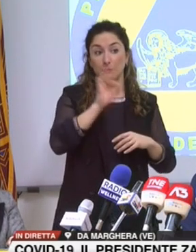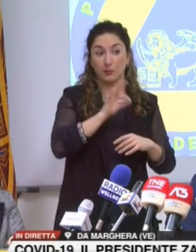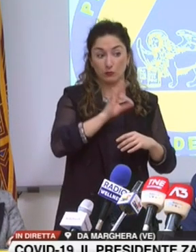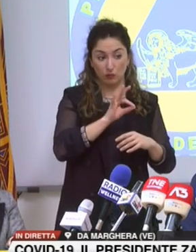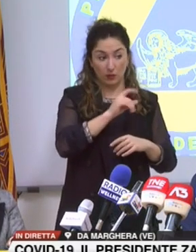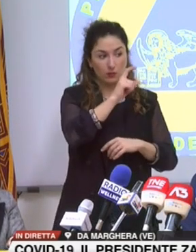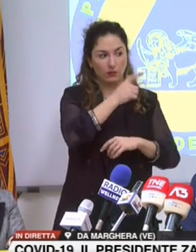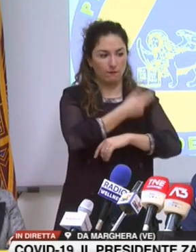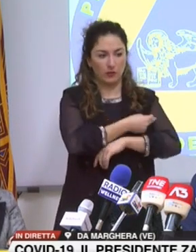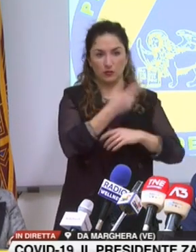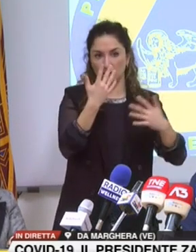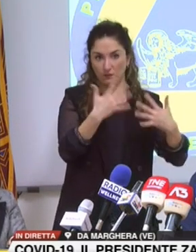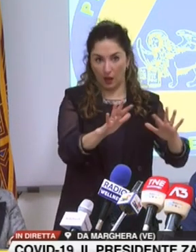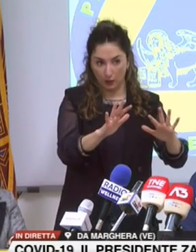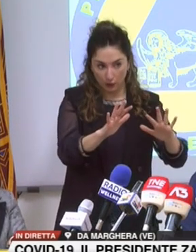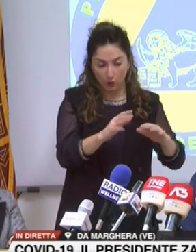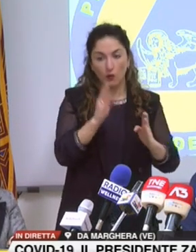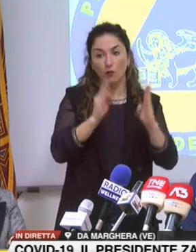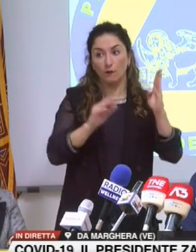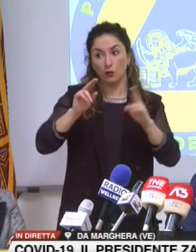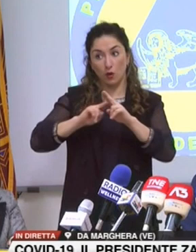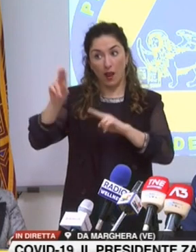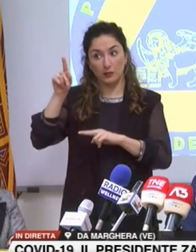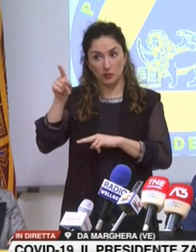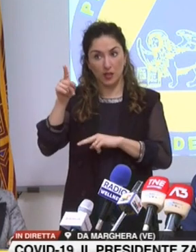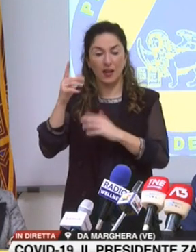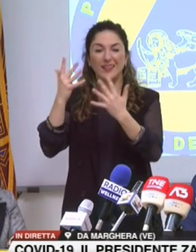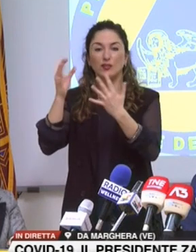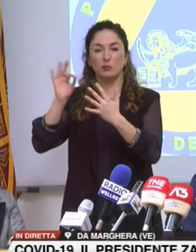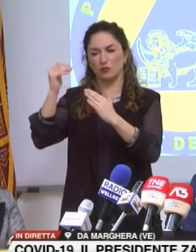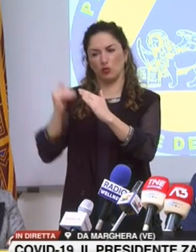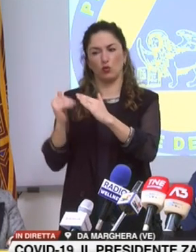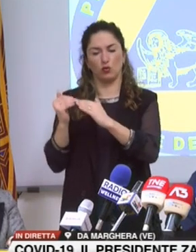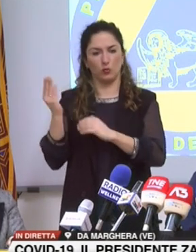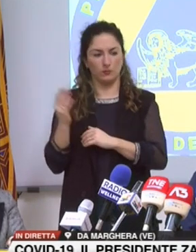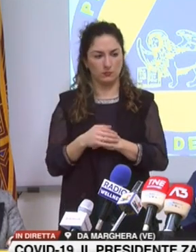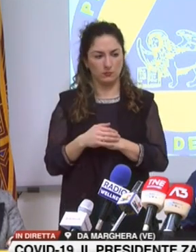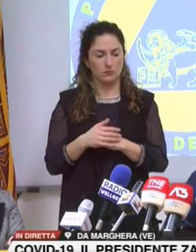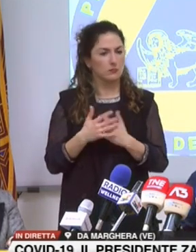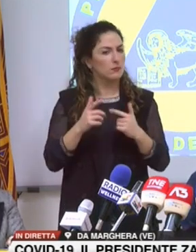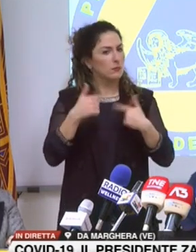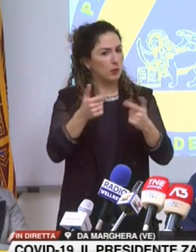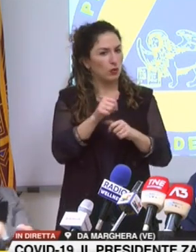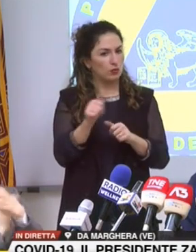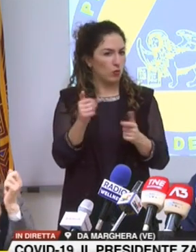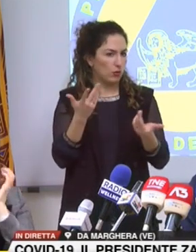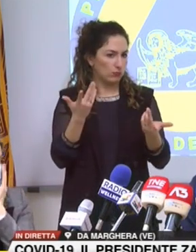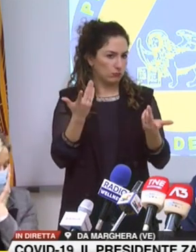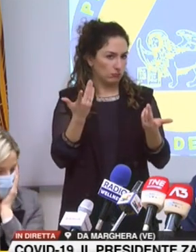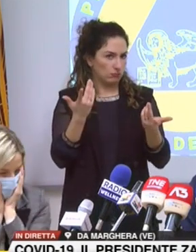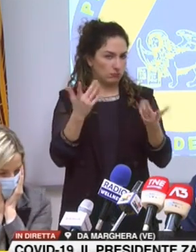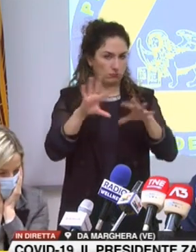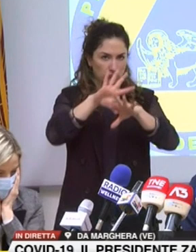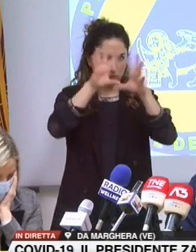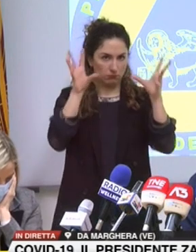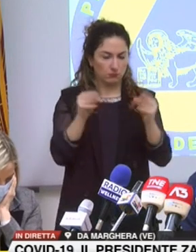delle nostre dosi a confronto di un dato nazionale che è di poco sotto al 10%. Questo è solo per dare una panoramica di quello che è lo